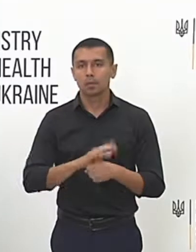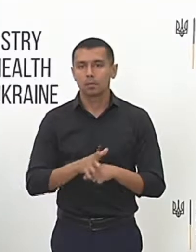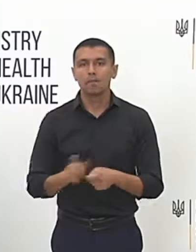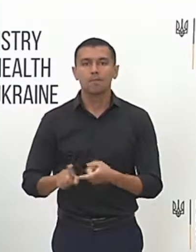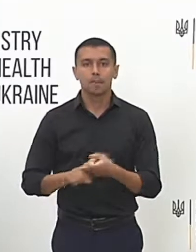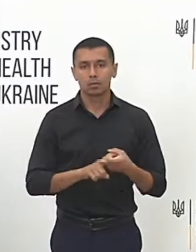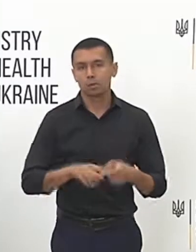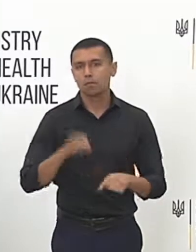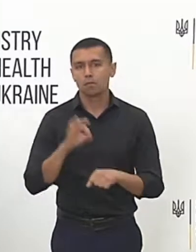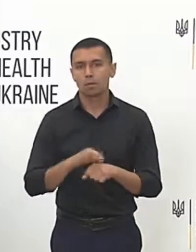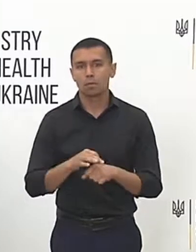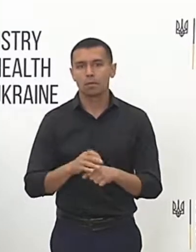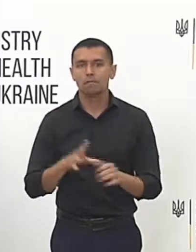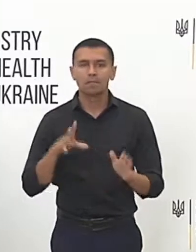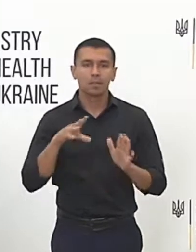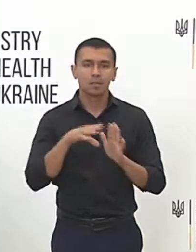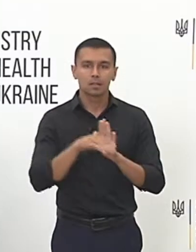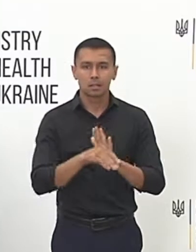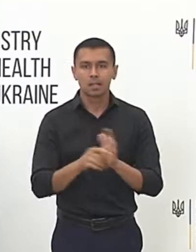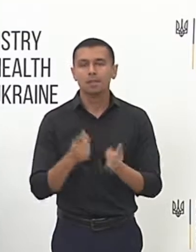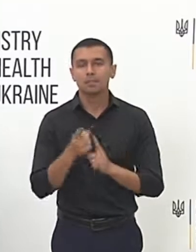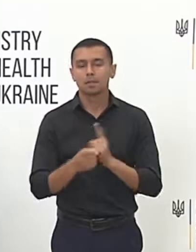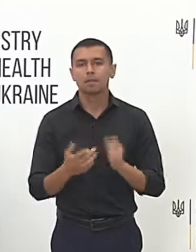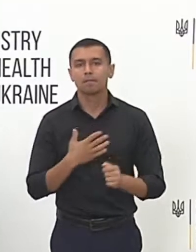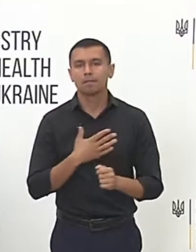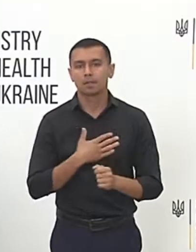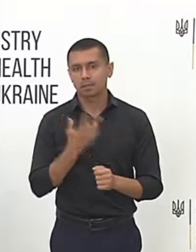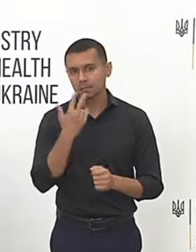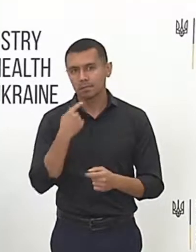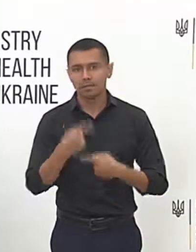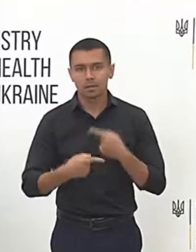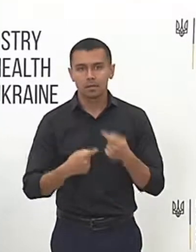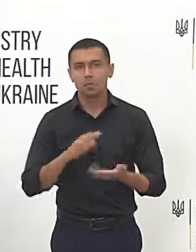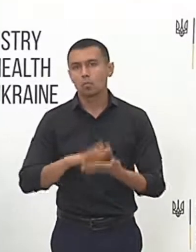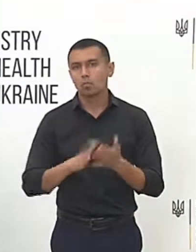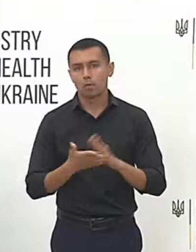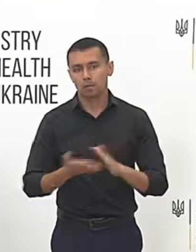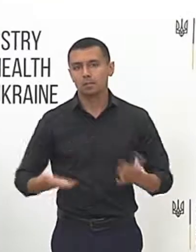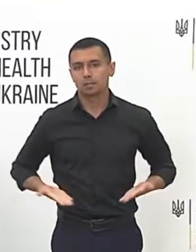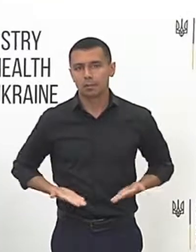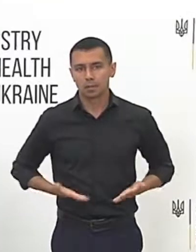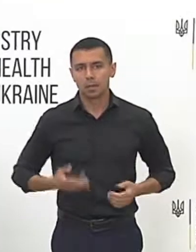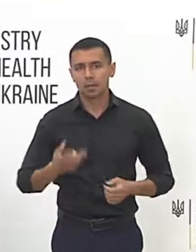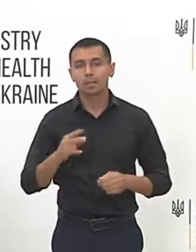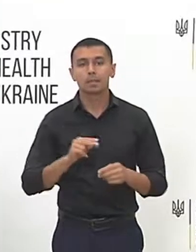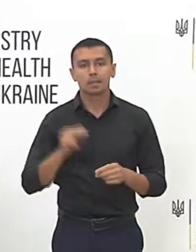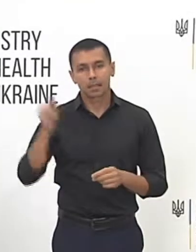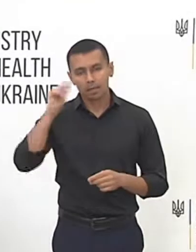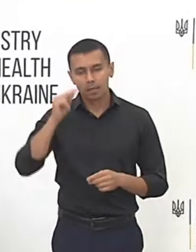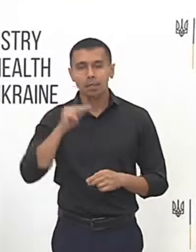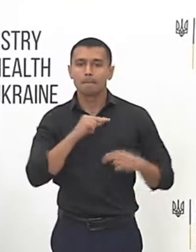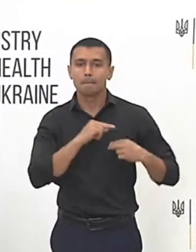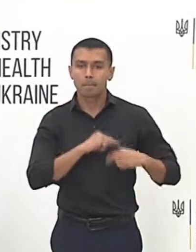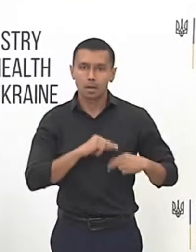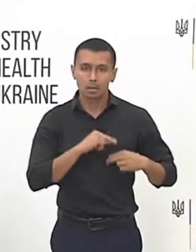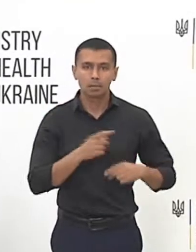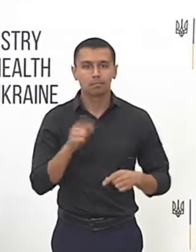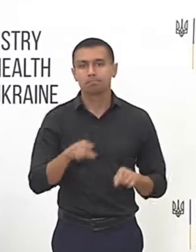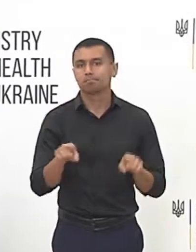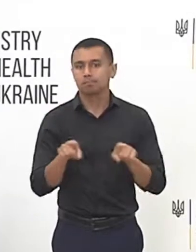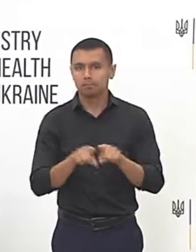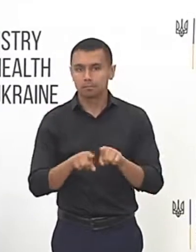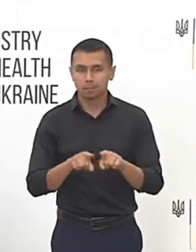Коронавірусна хвороба внесла зміни в наші звичні умови життя, навчання, праці.